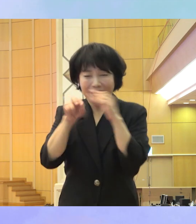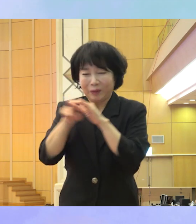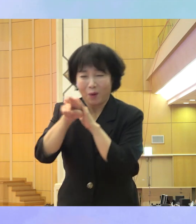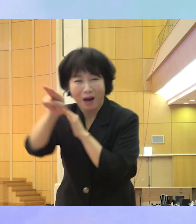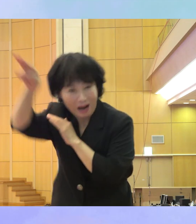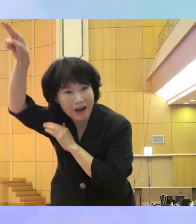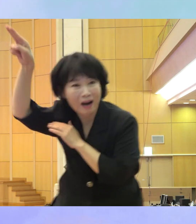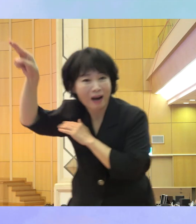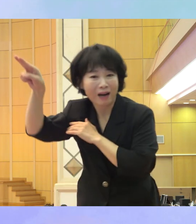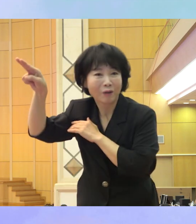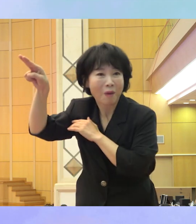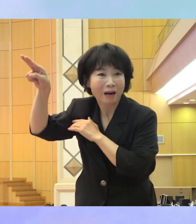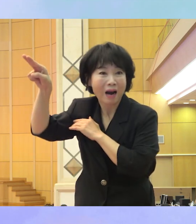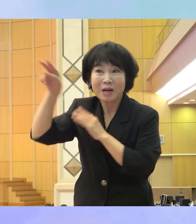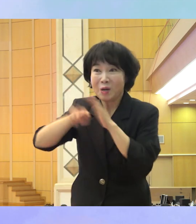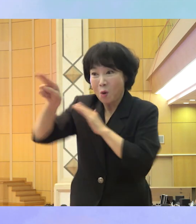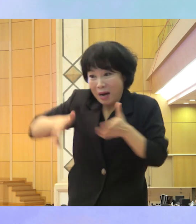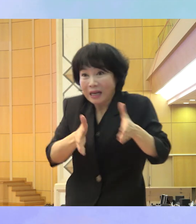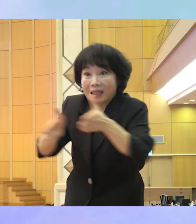길입니다.